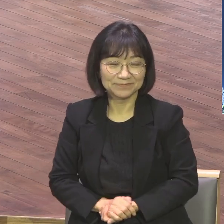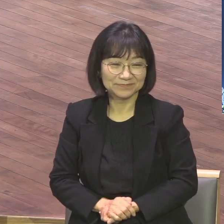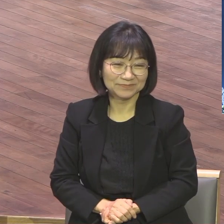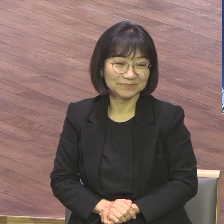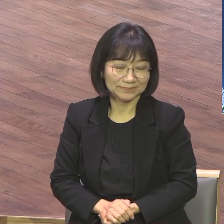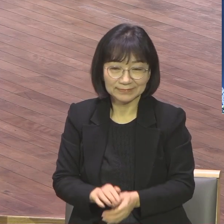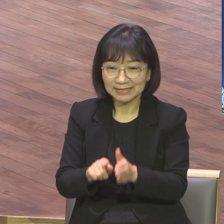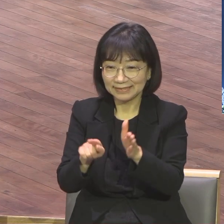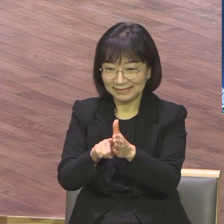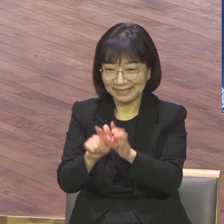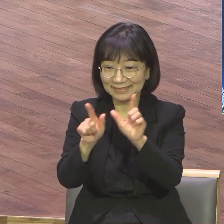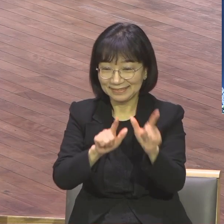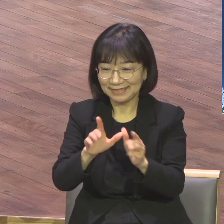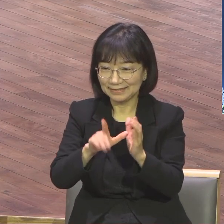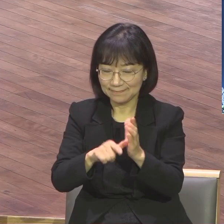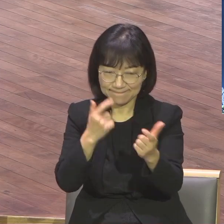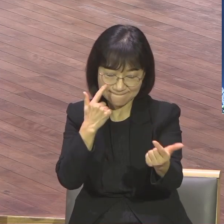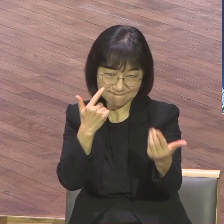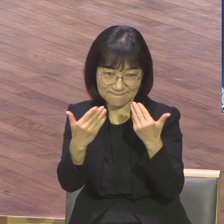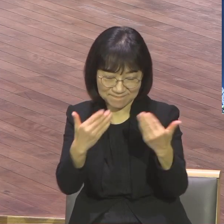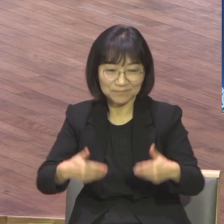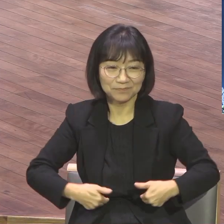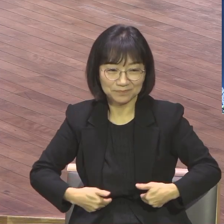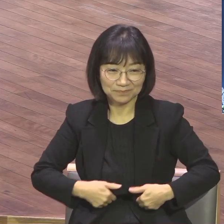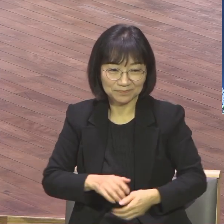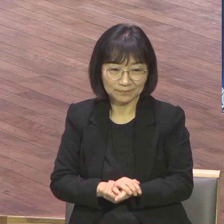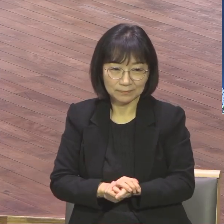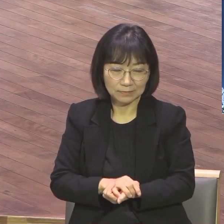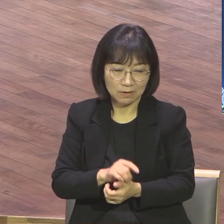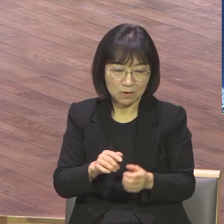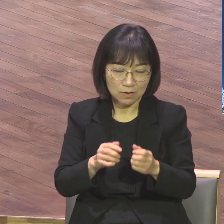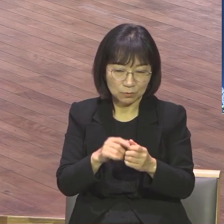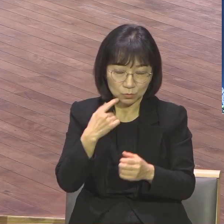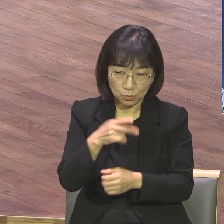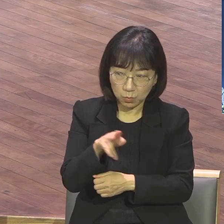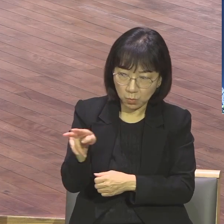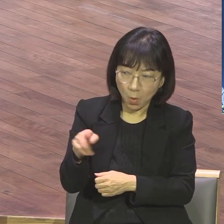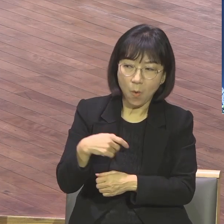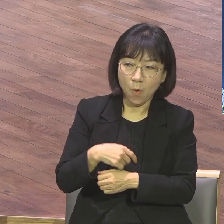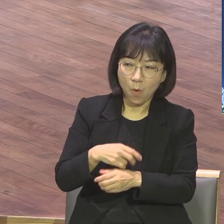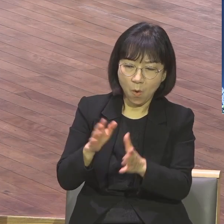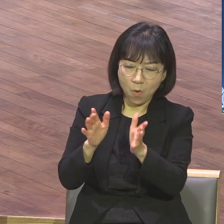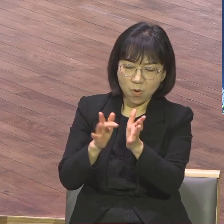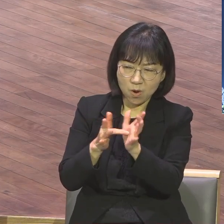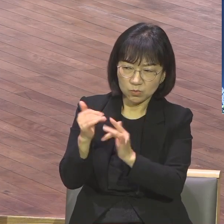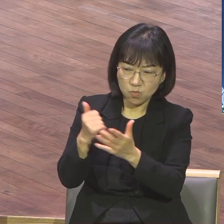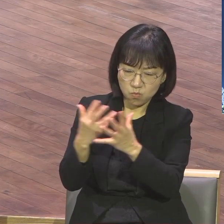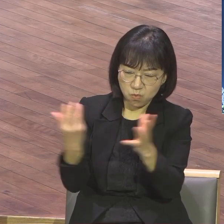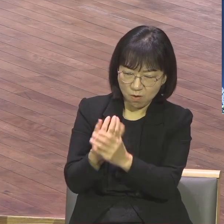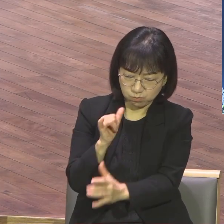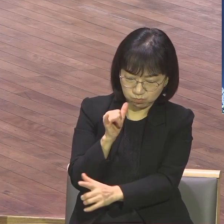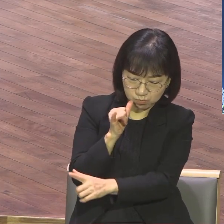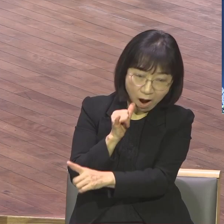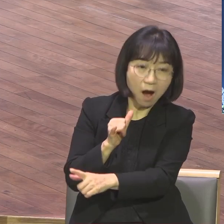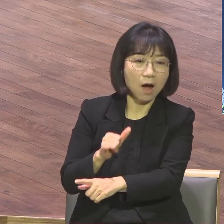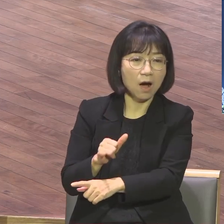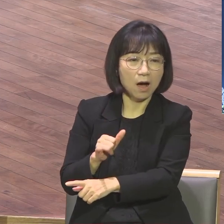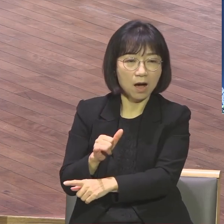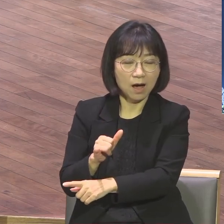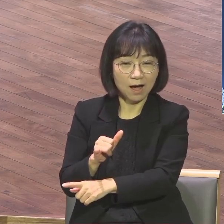신앙생활을 확실하게 저 사람은 가까운 사람들이 볼 때 예수에 미친 사람이구나,